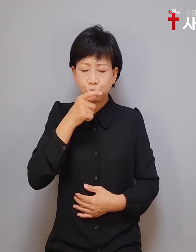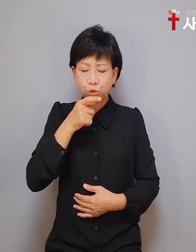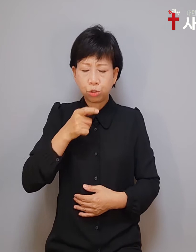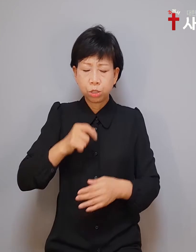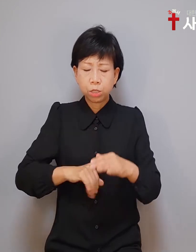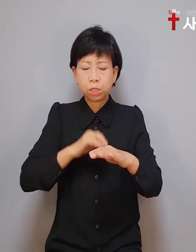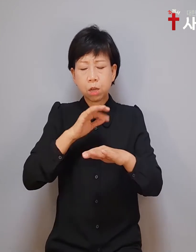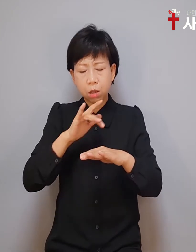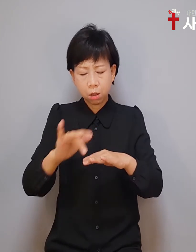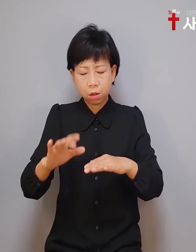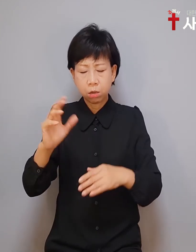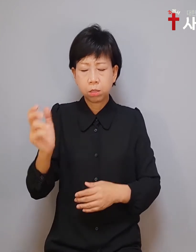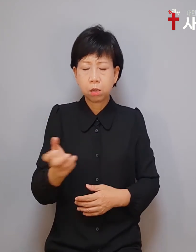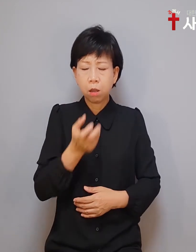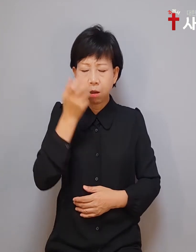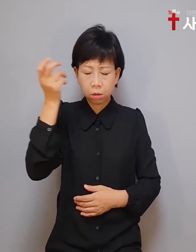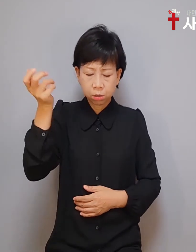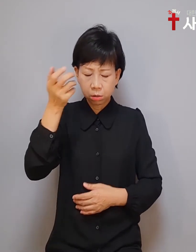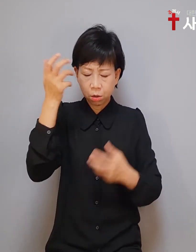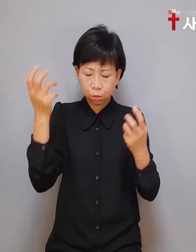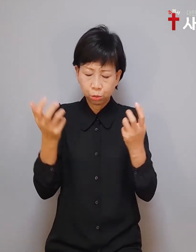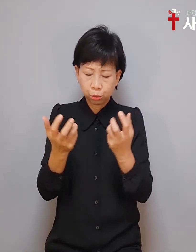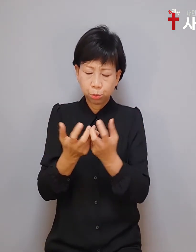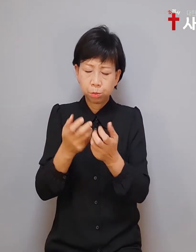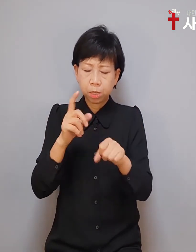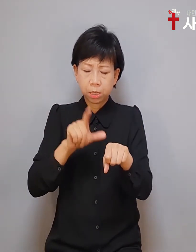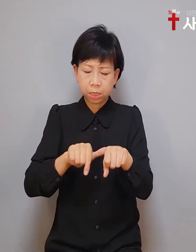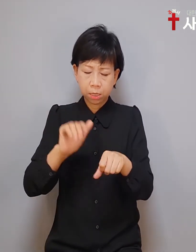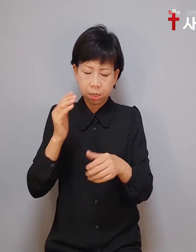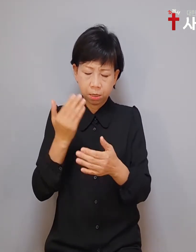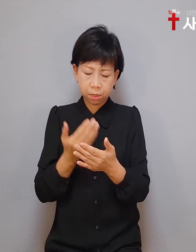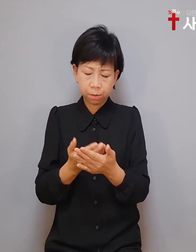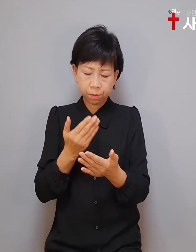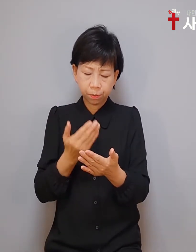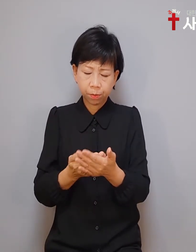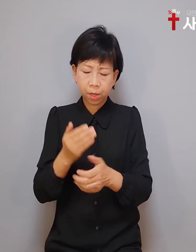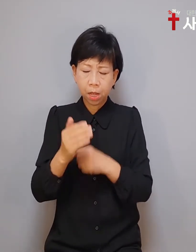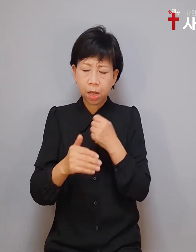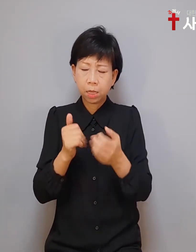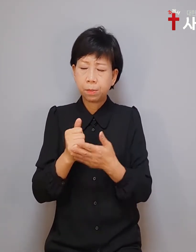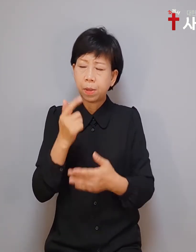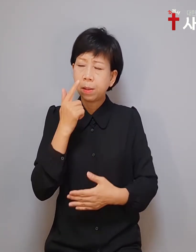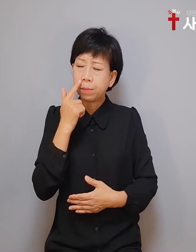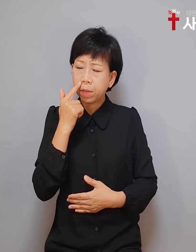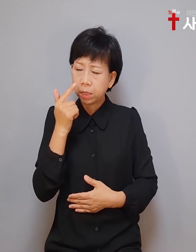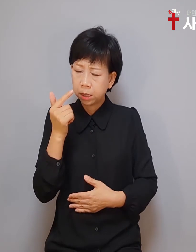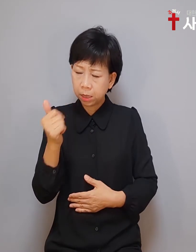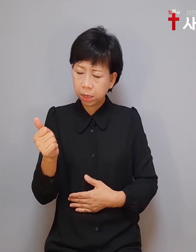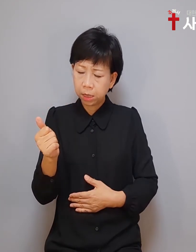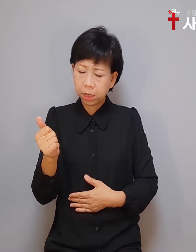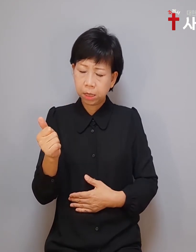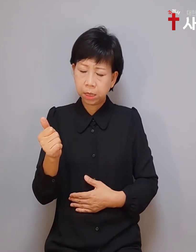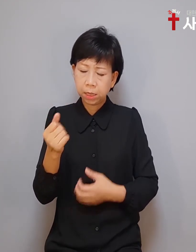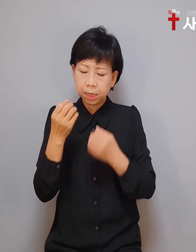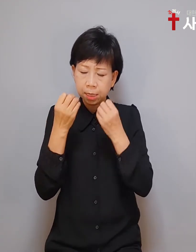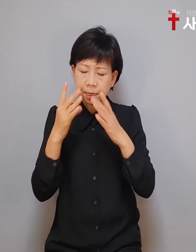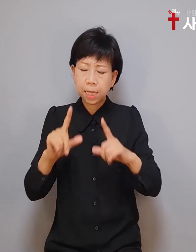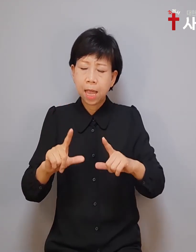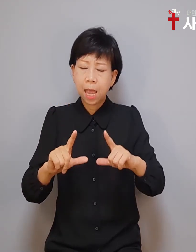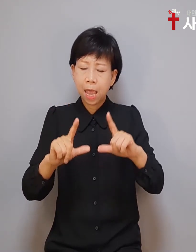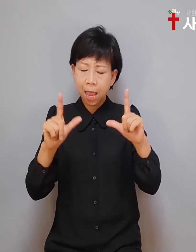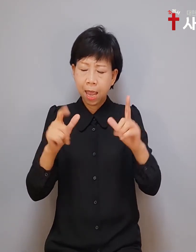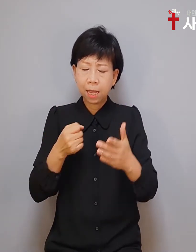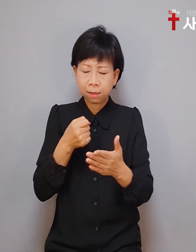성령 충만한 시간 되게 하옵소서. 아멘. 하나님 아버지, 연초에 각자 정한 많은 기도 제목들이